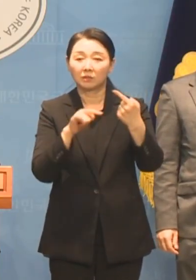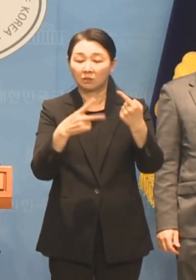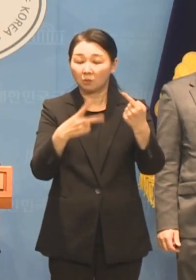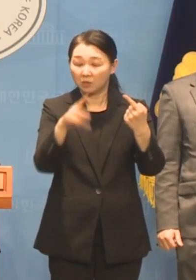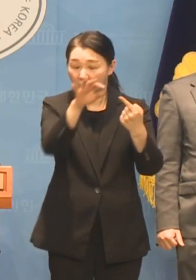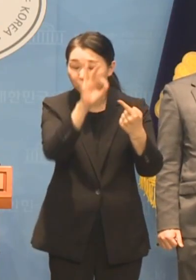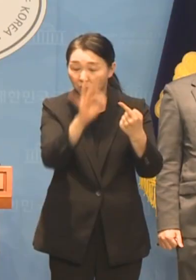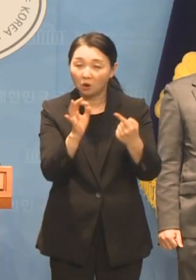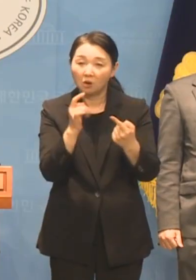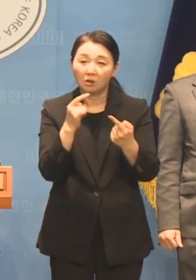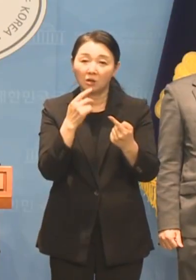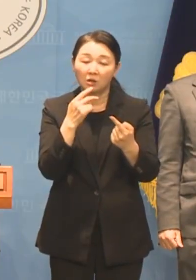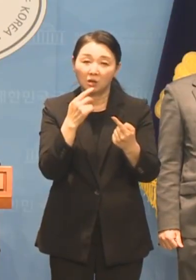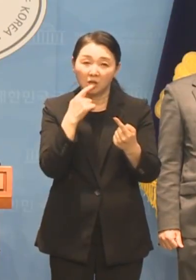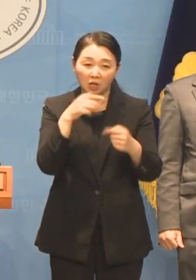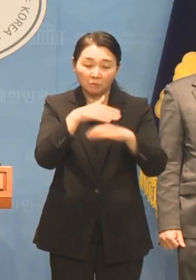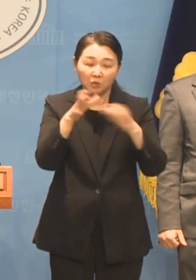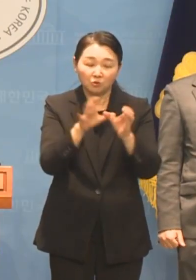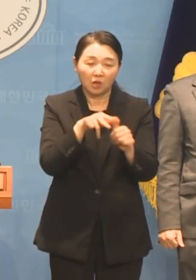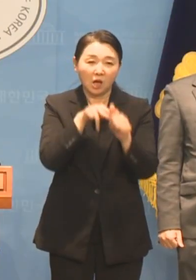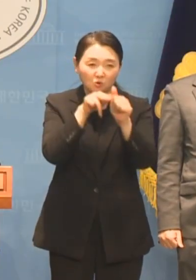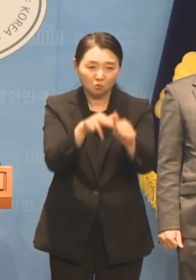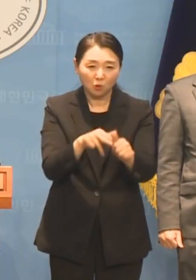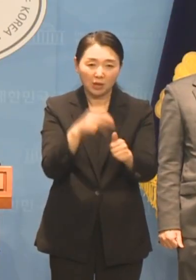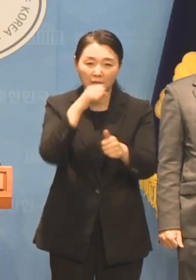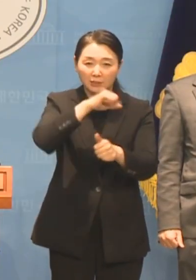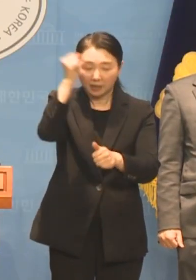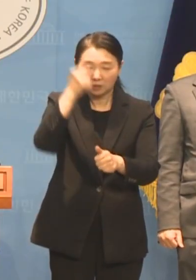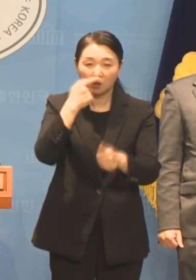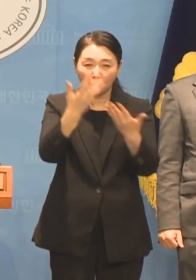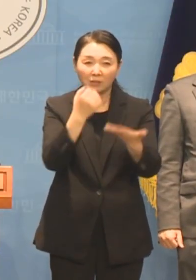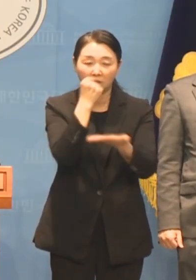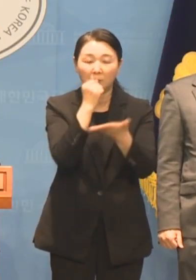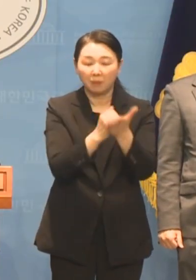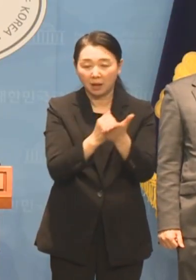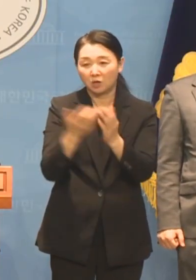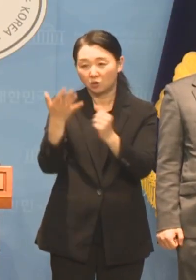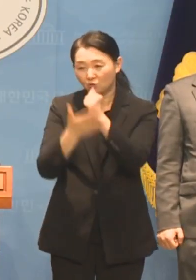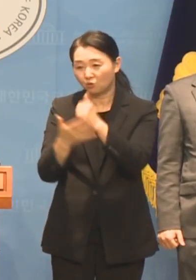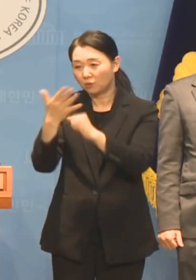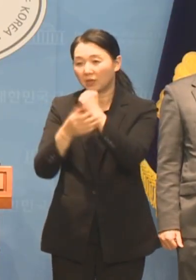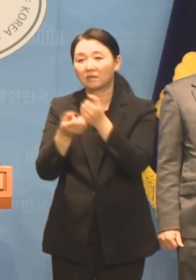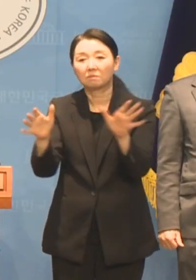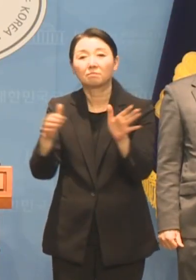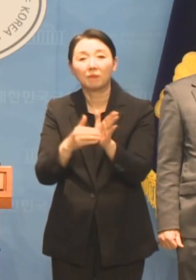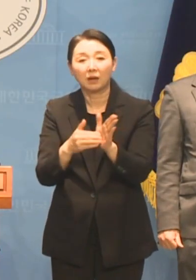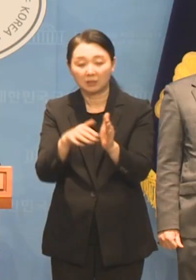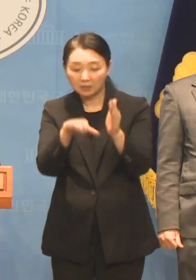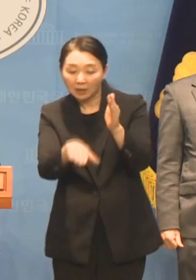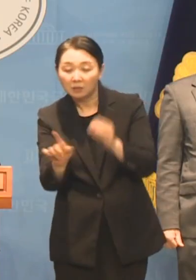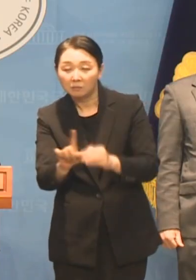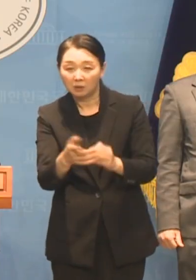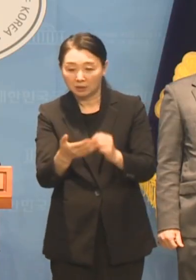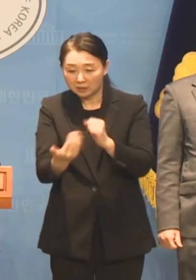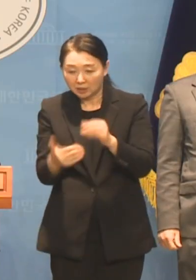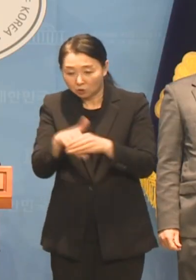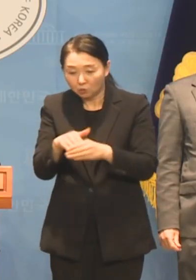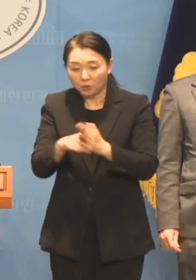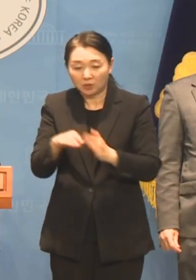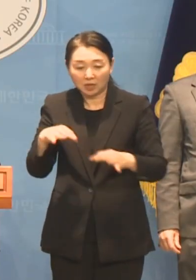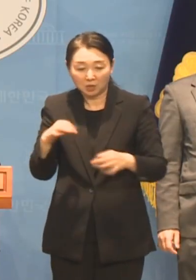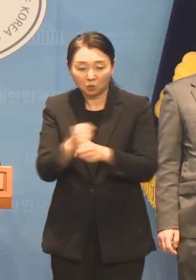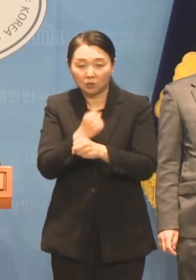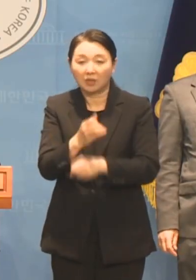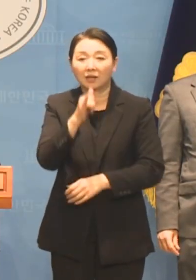후보의 당선을 확정했다는 출처불명의 유튜브 댓글 사진이 게시되었고 그 아래에는 사전투표에서 조작이